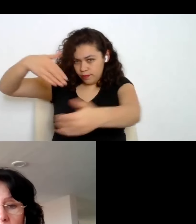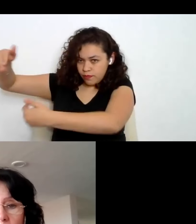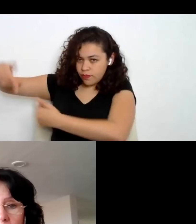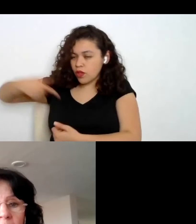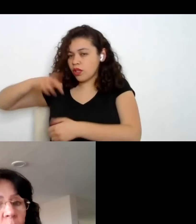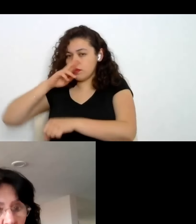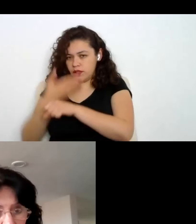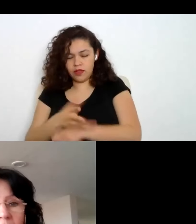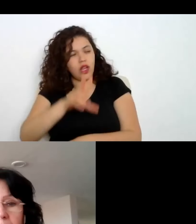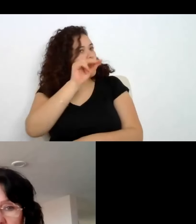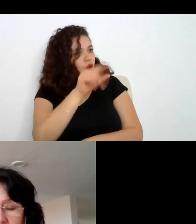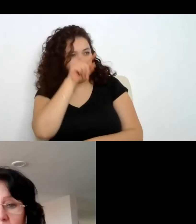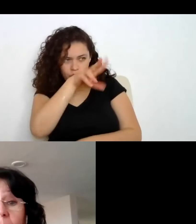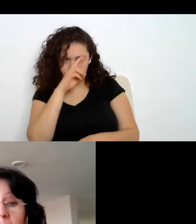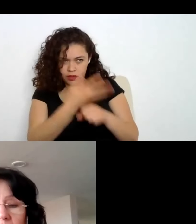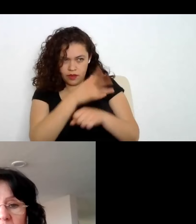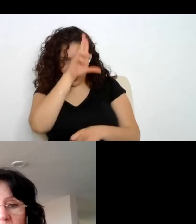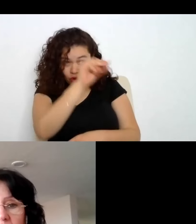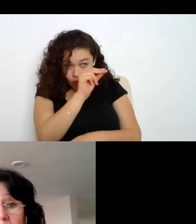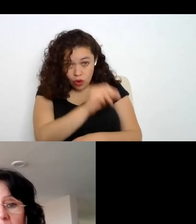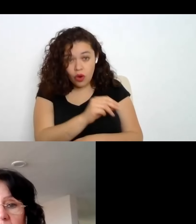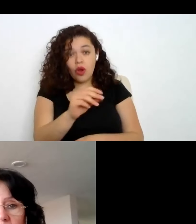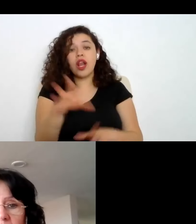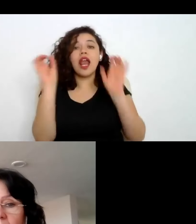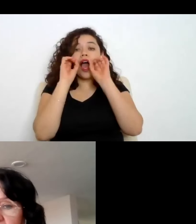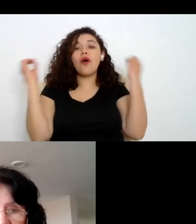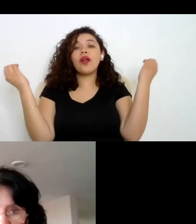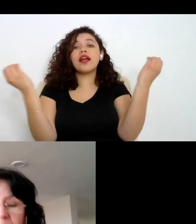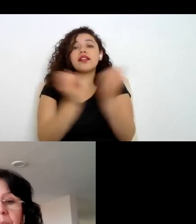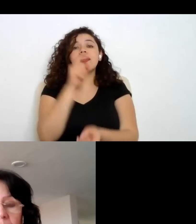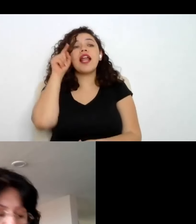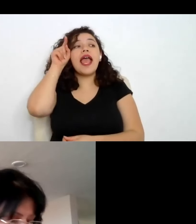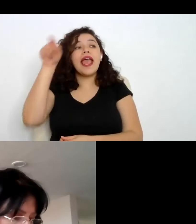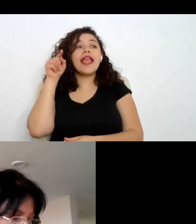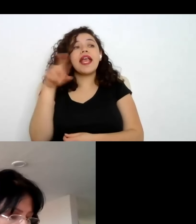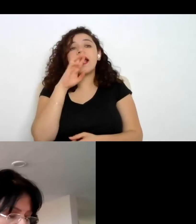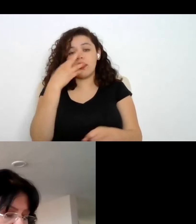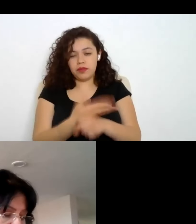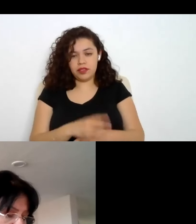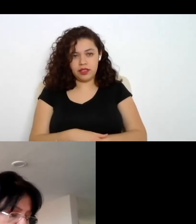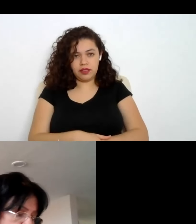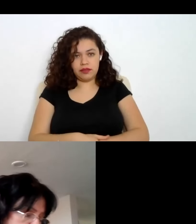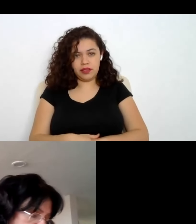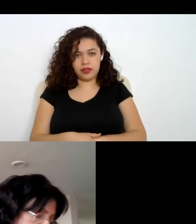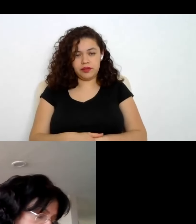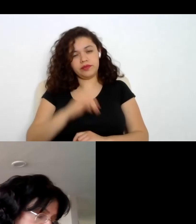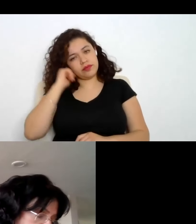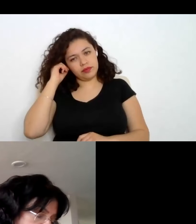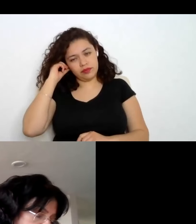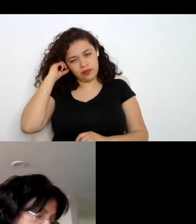responsable. No, tú no eres la responsable es la organización. Ajá. Sí. Entonces, dentro